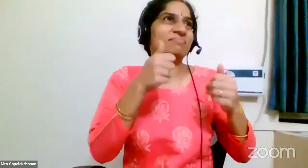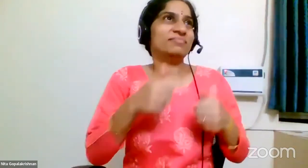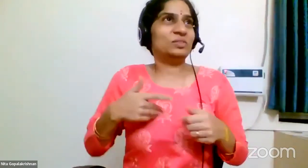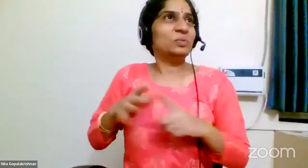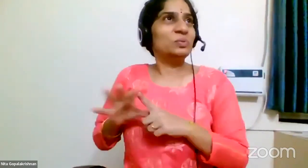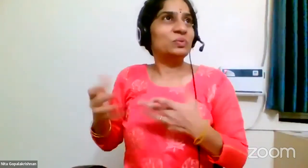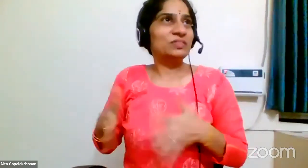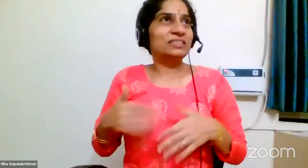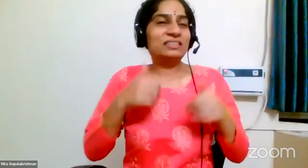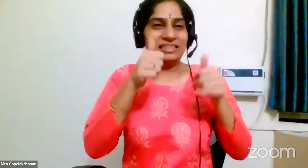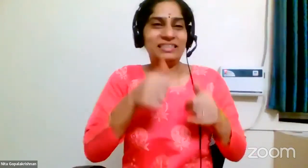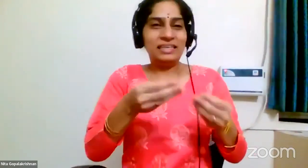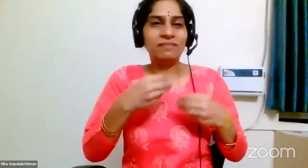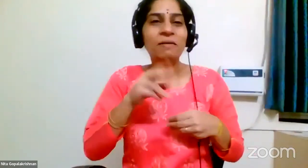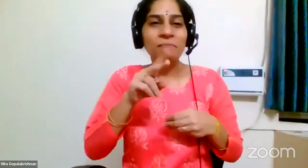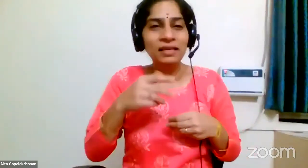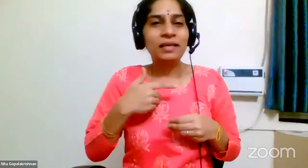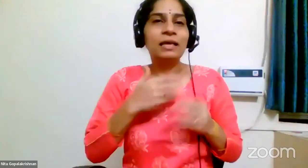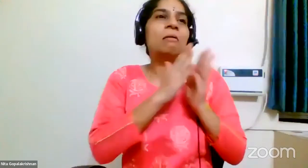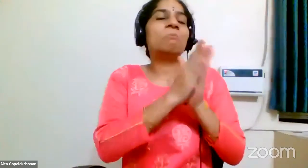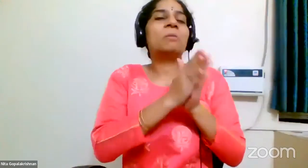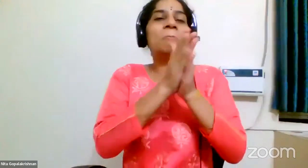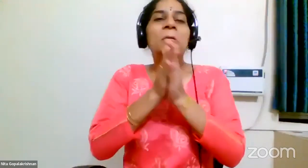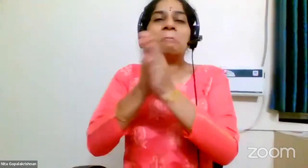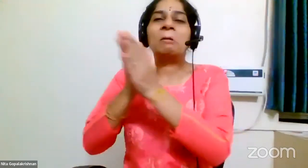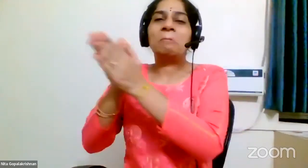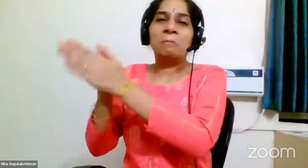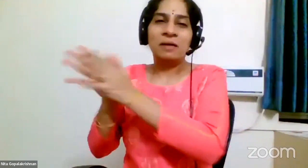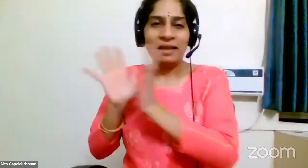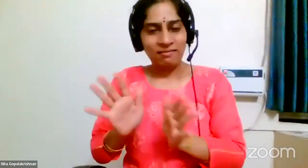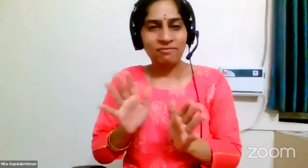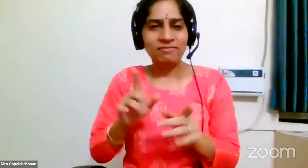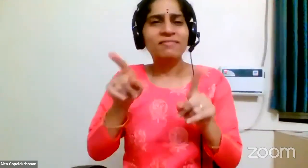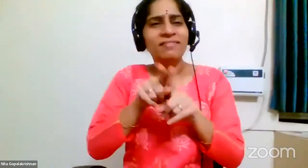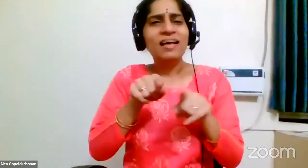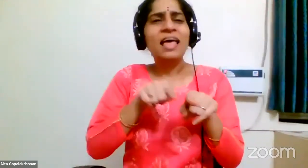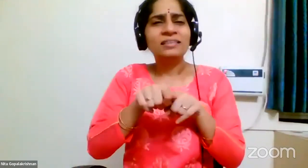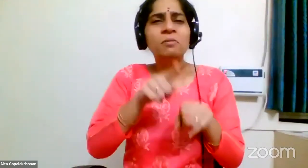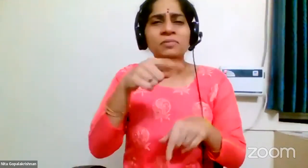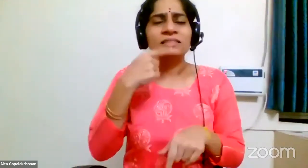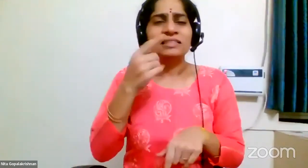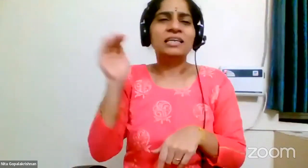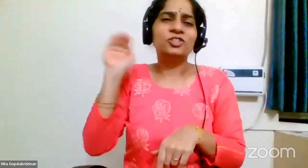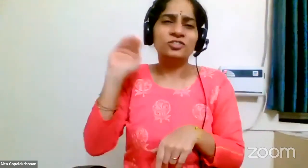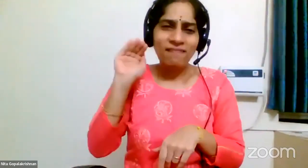हैं और माता, अब तो नवरात्रे जो है चालू हो गए हैं